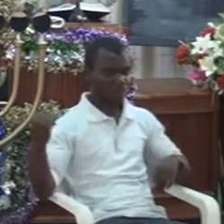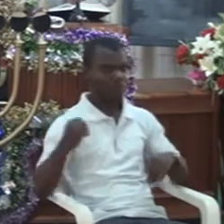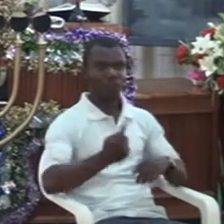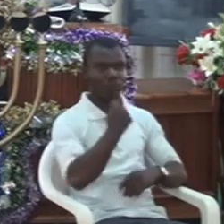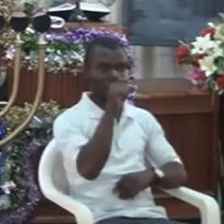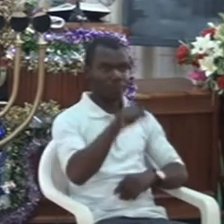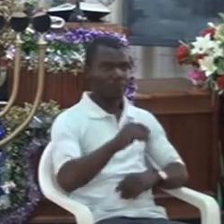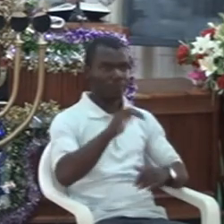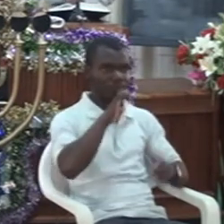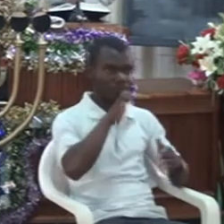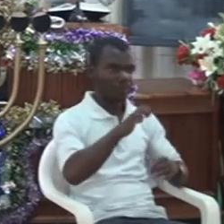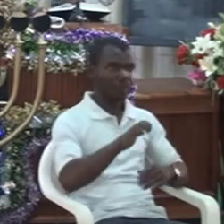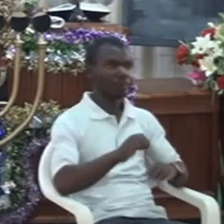dit,